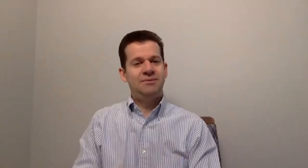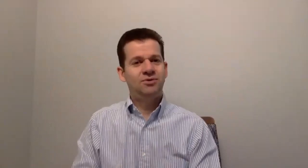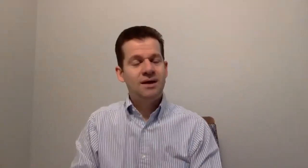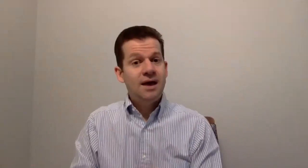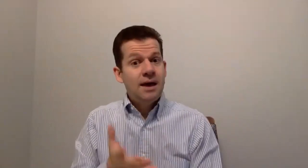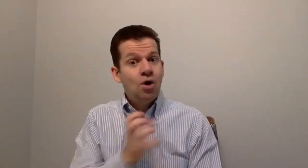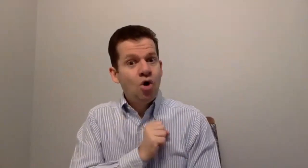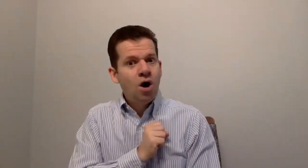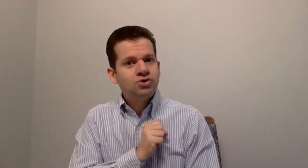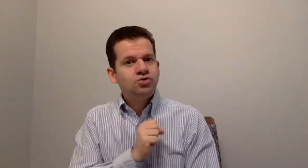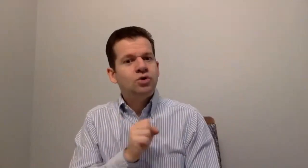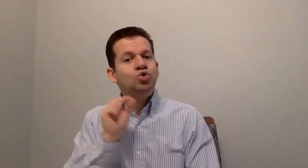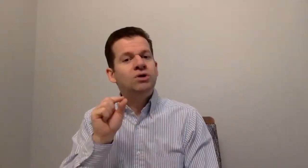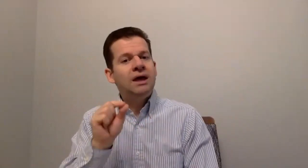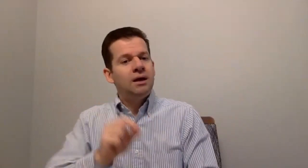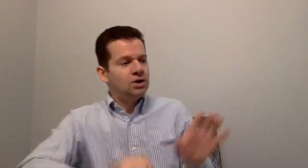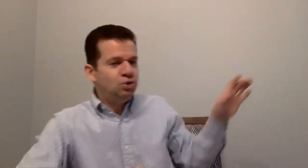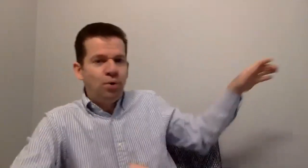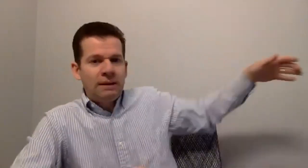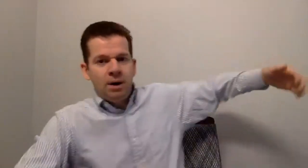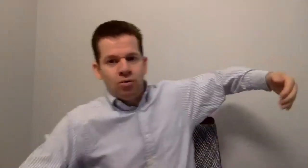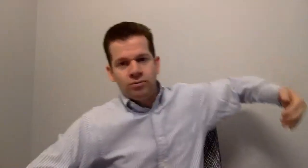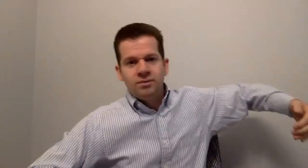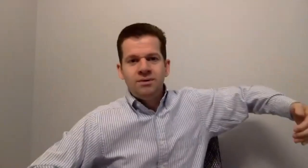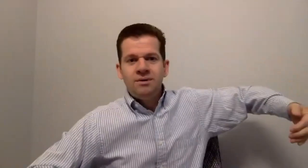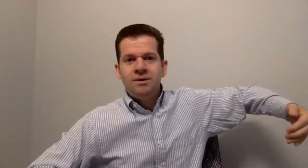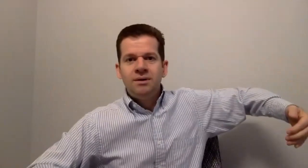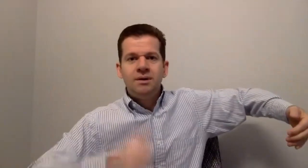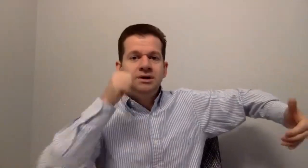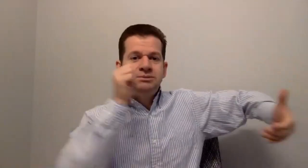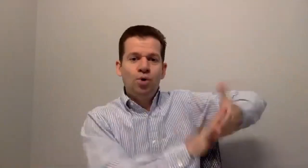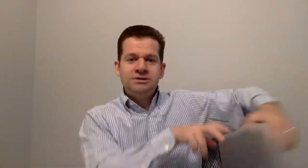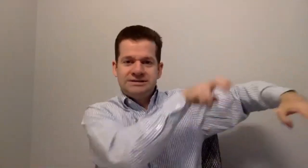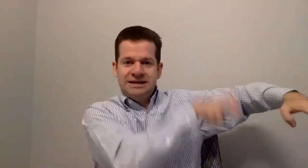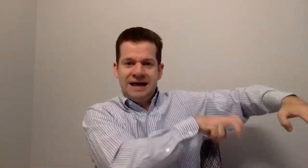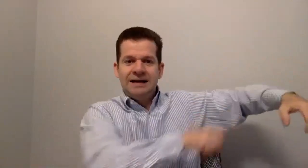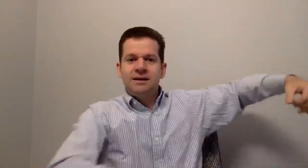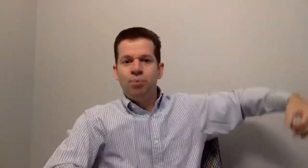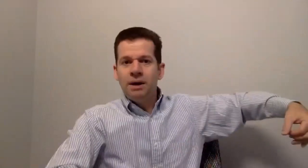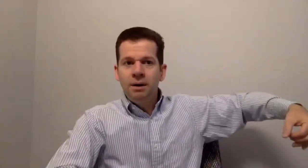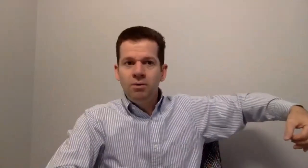Certo? Eu gosto do quê? De pôr a mão. Esposa sentada, põe a mão.